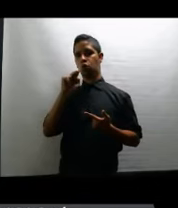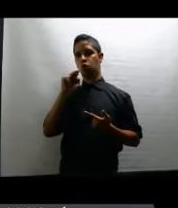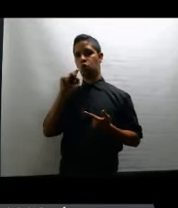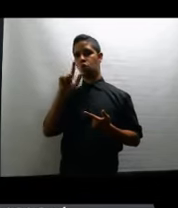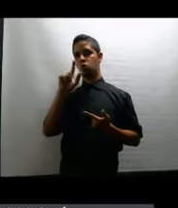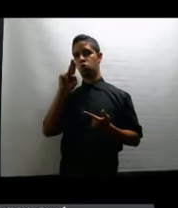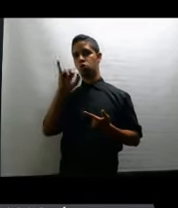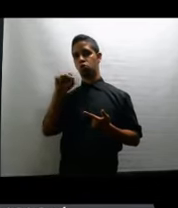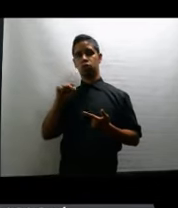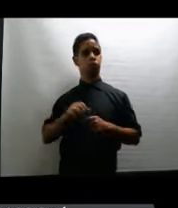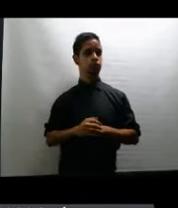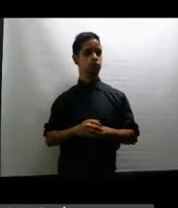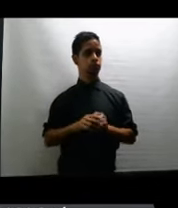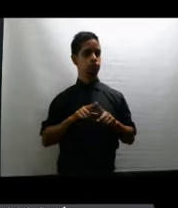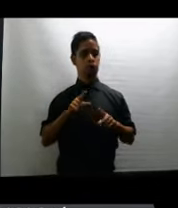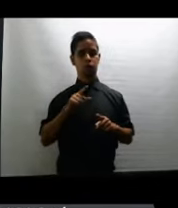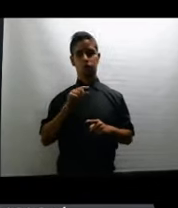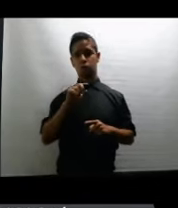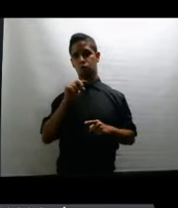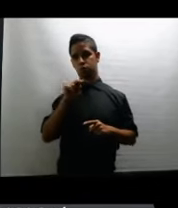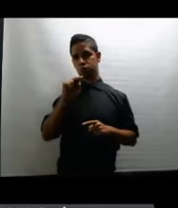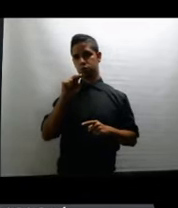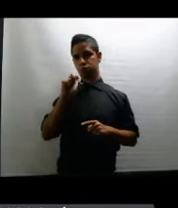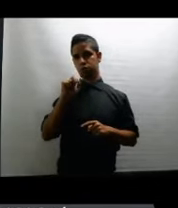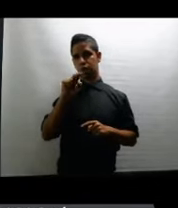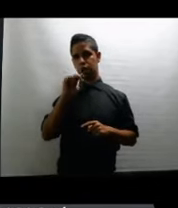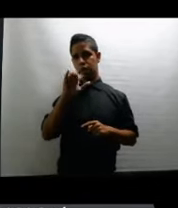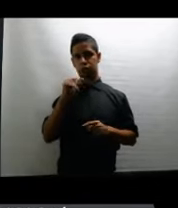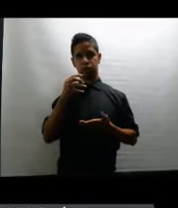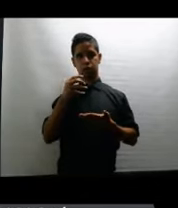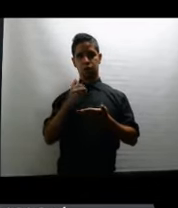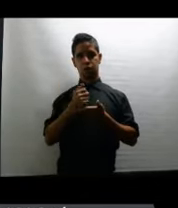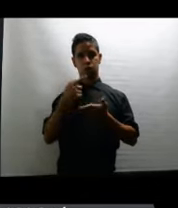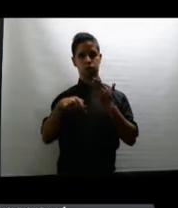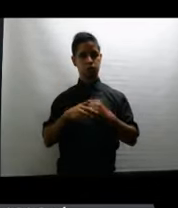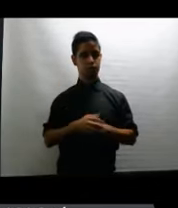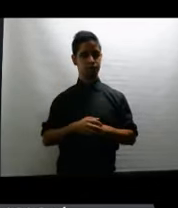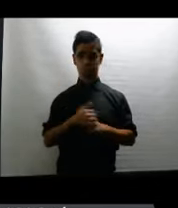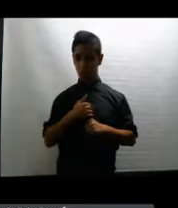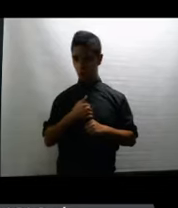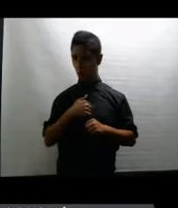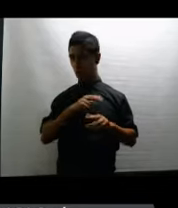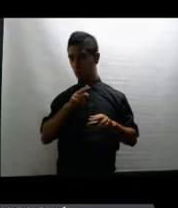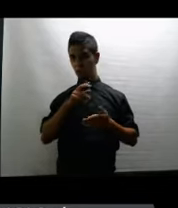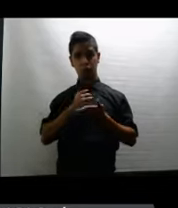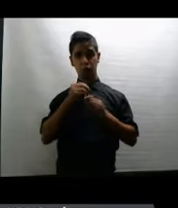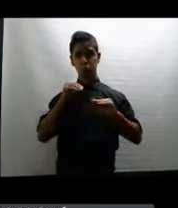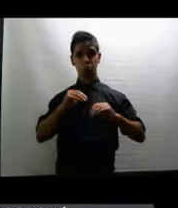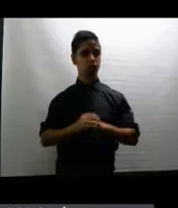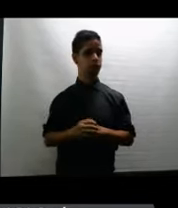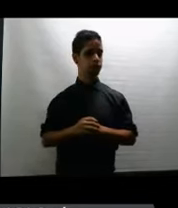Mira, Nancy se merece. Pero todo lo allá. Sí, me gané algo. Mira que yo nunca me gano nada. No.